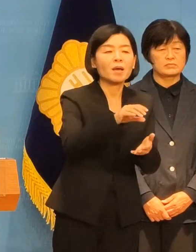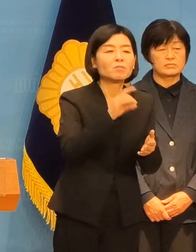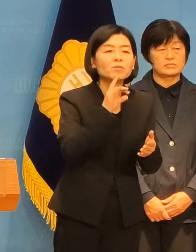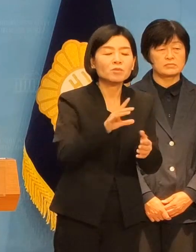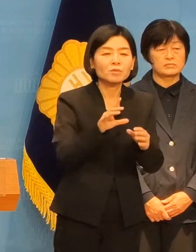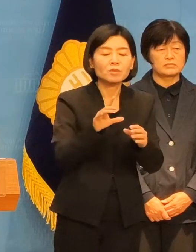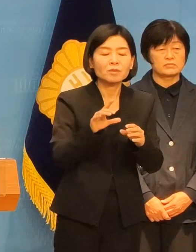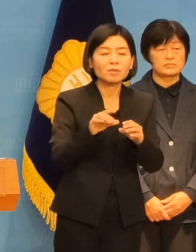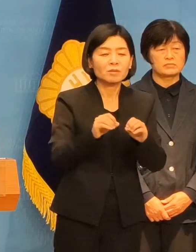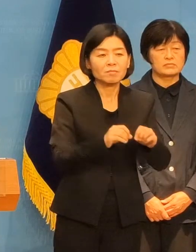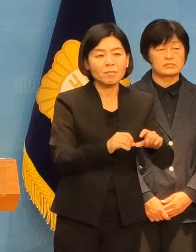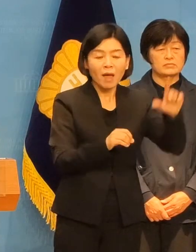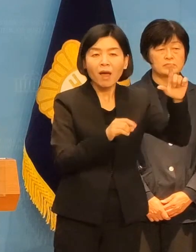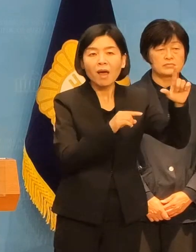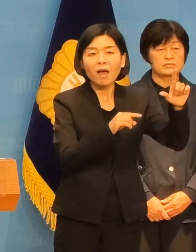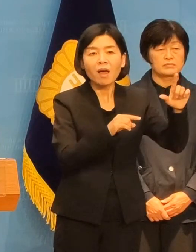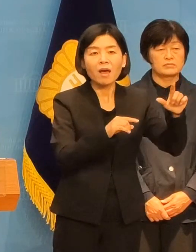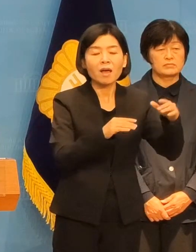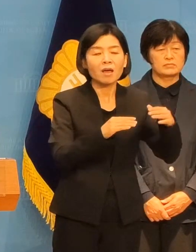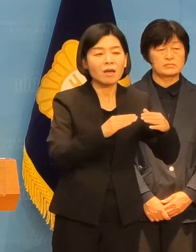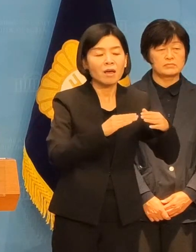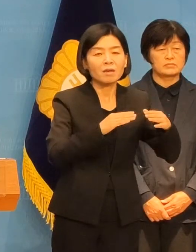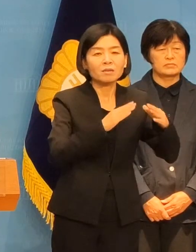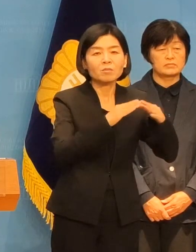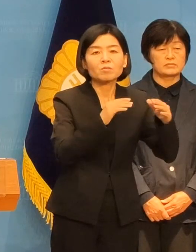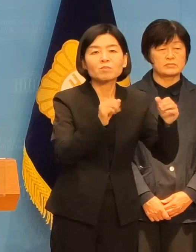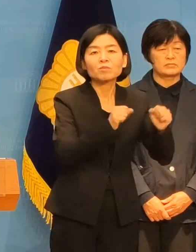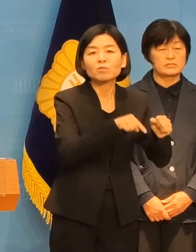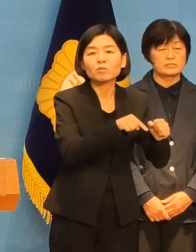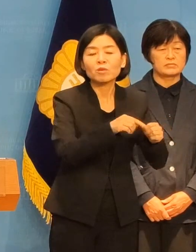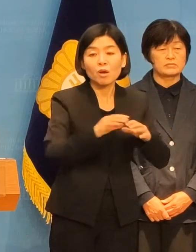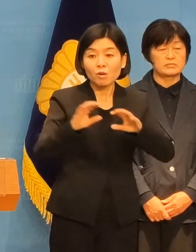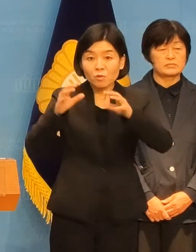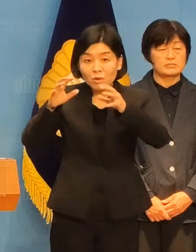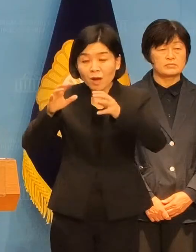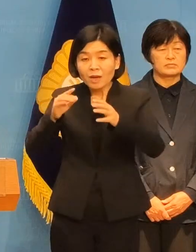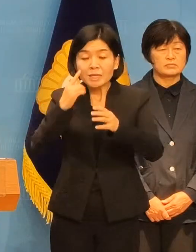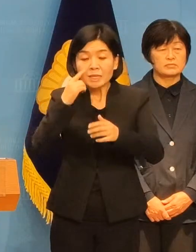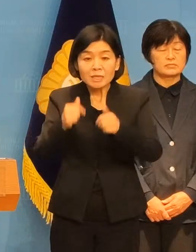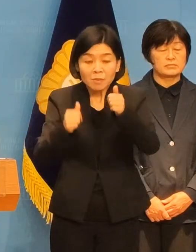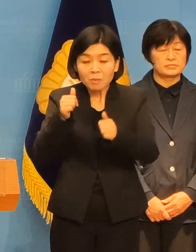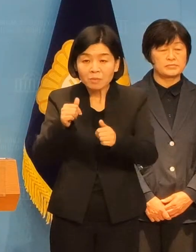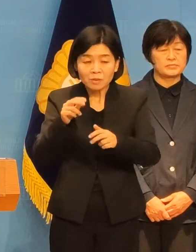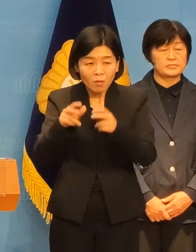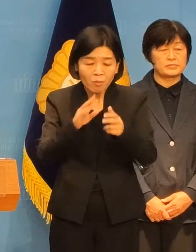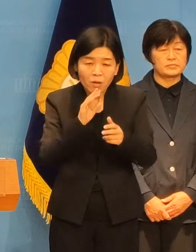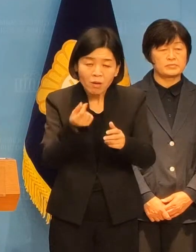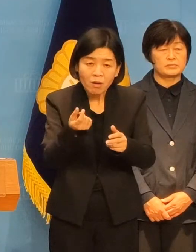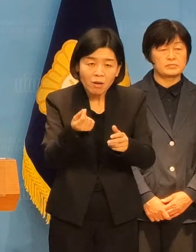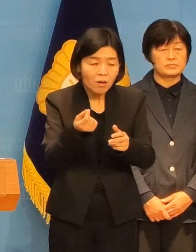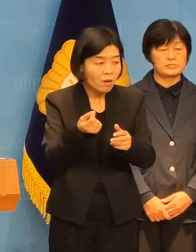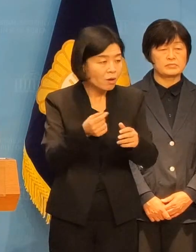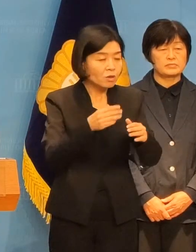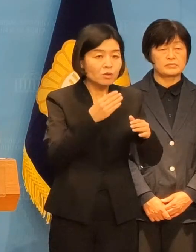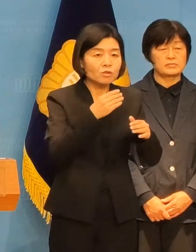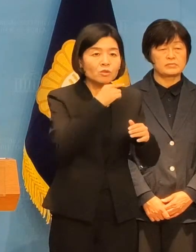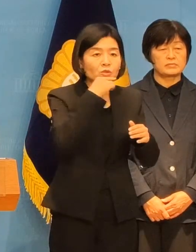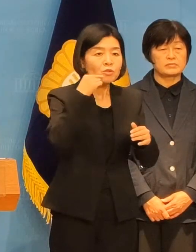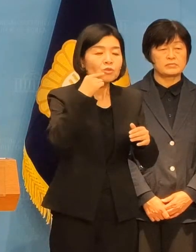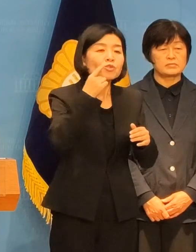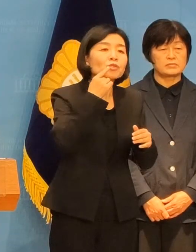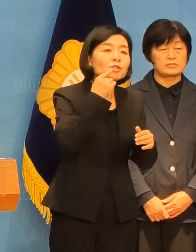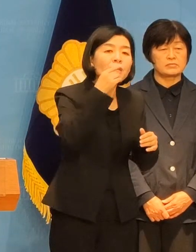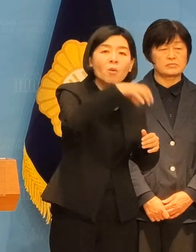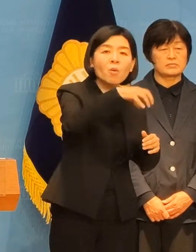발표했습니다. 결과적으로 국가 시범 사업이라는 말이 무색하게 순창군은 42%의 예산